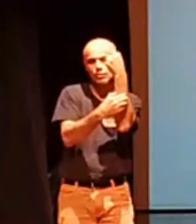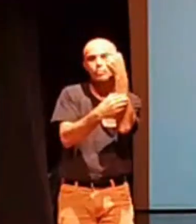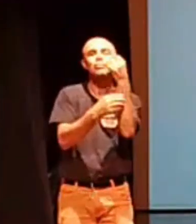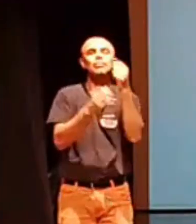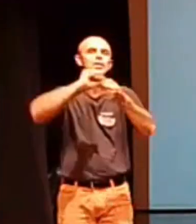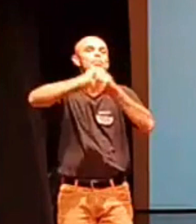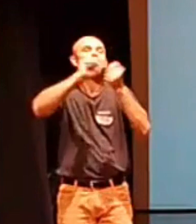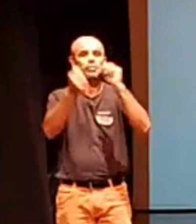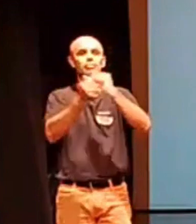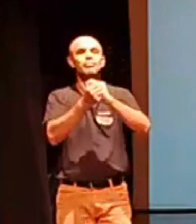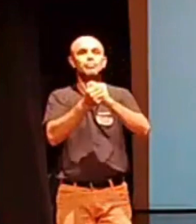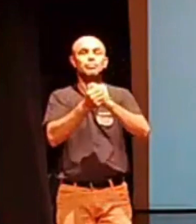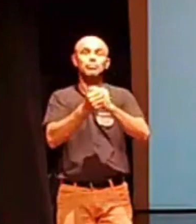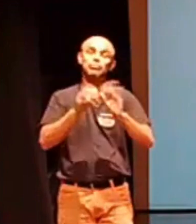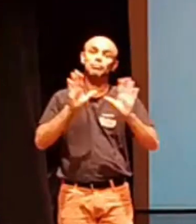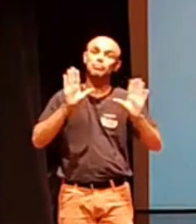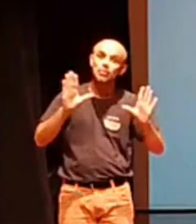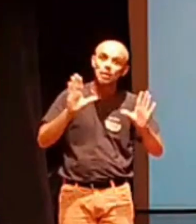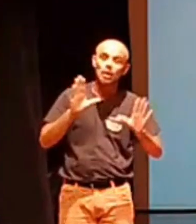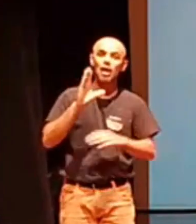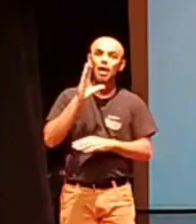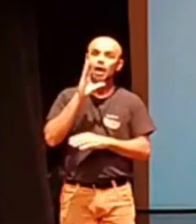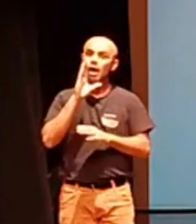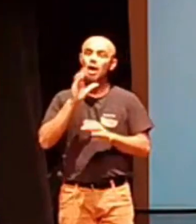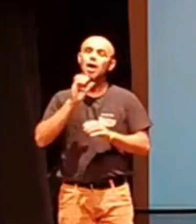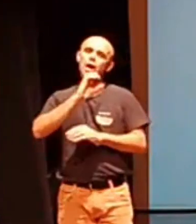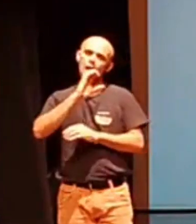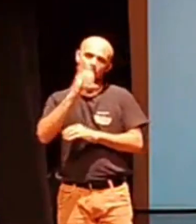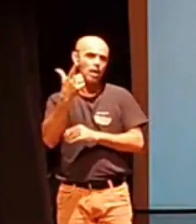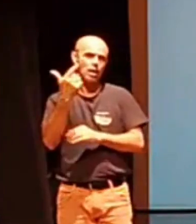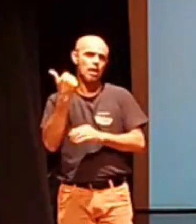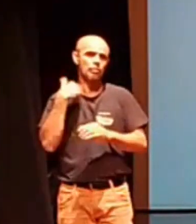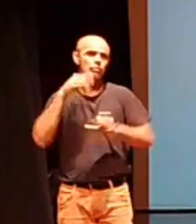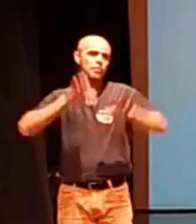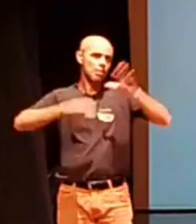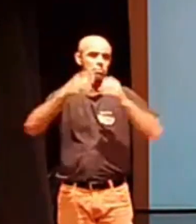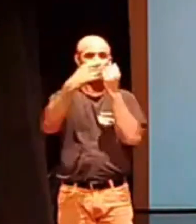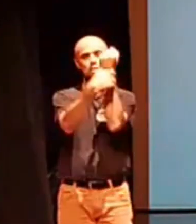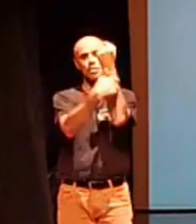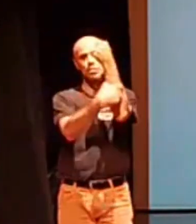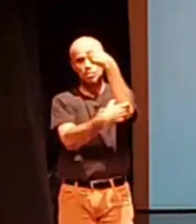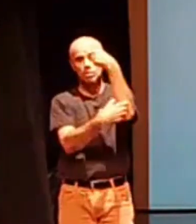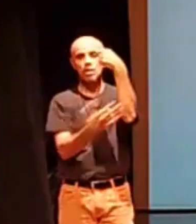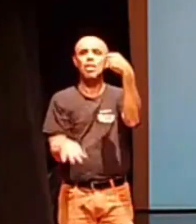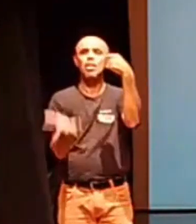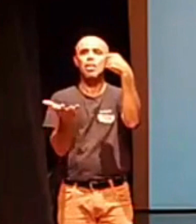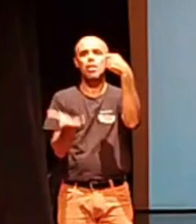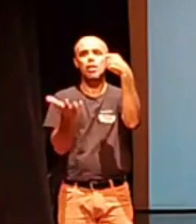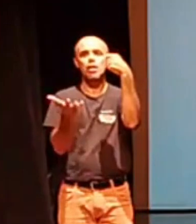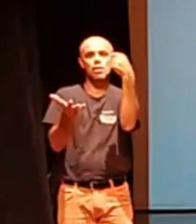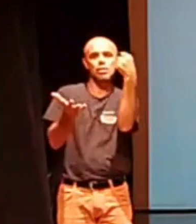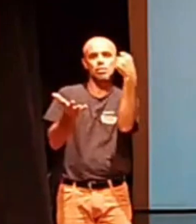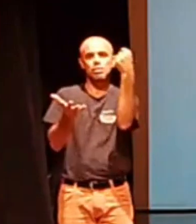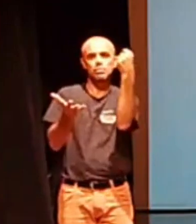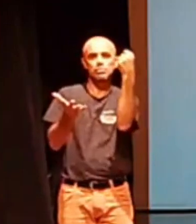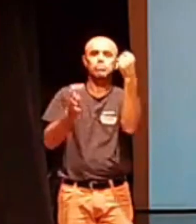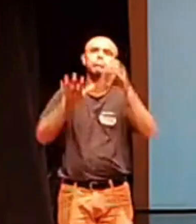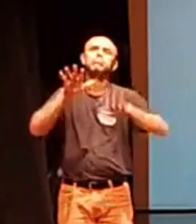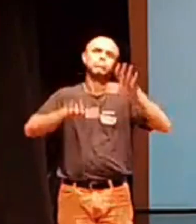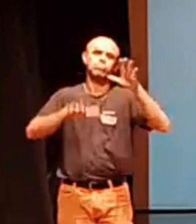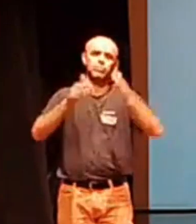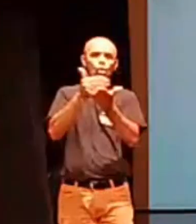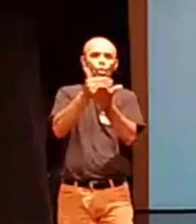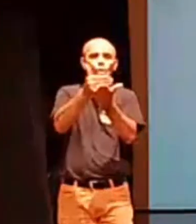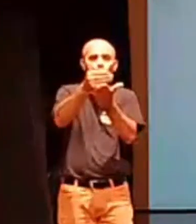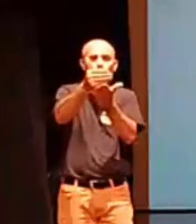maleáveis. Logicamente, a gente vai depender sempre do grau dessa escoliose. Mas uma escoliose leve, né, moderada, vamos dizer assim, no início